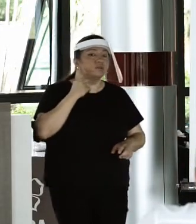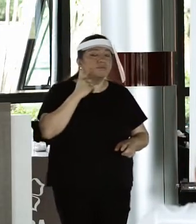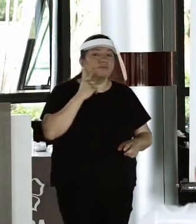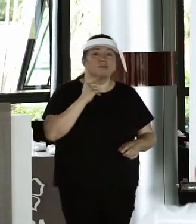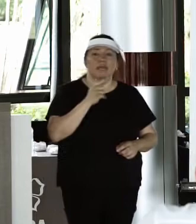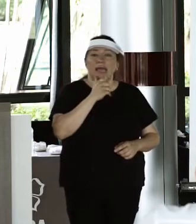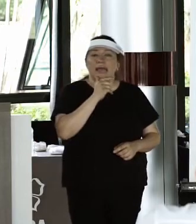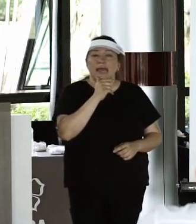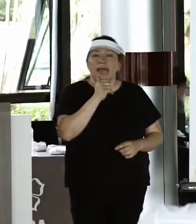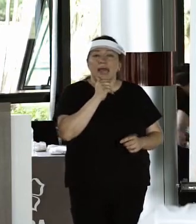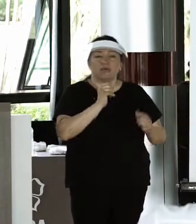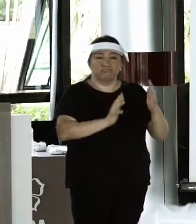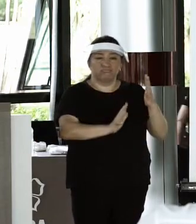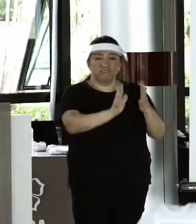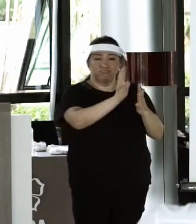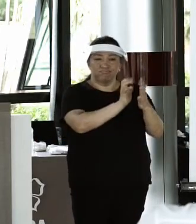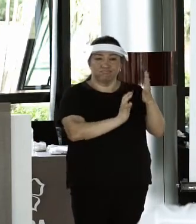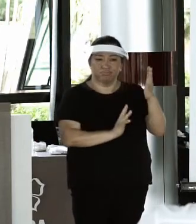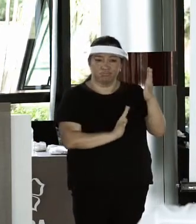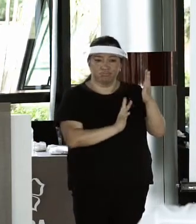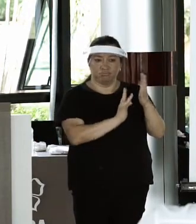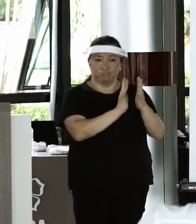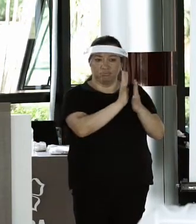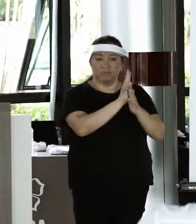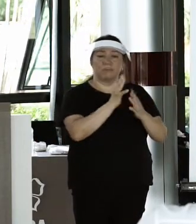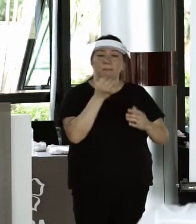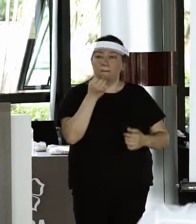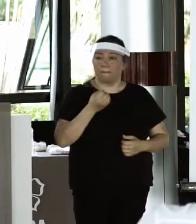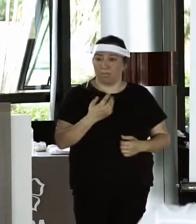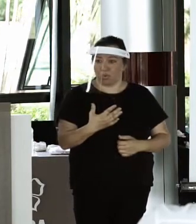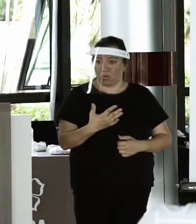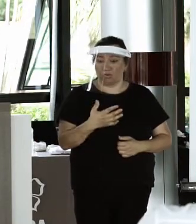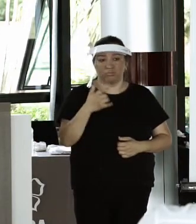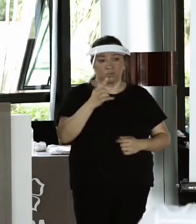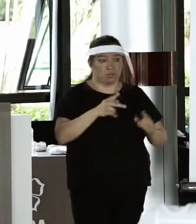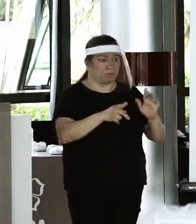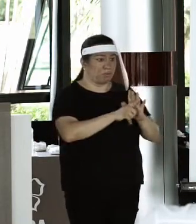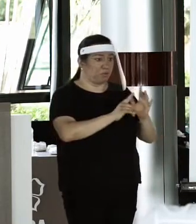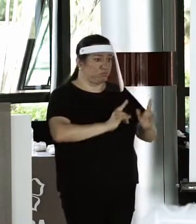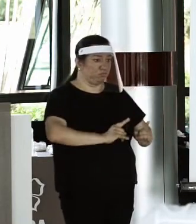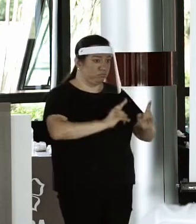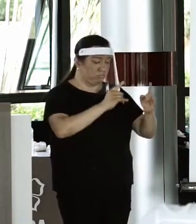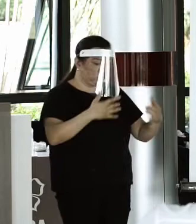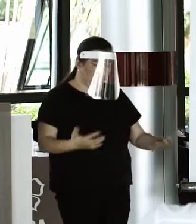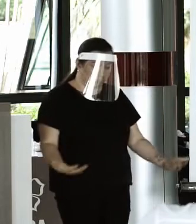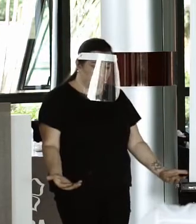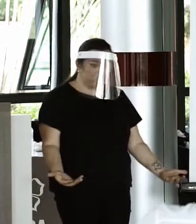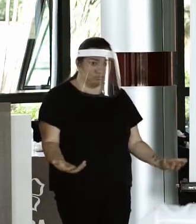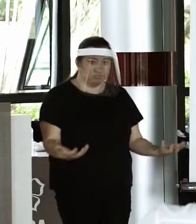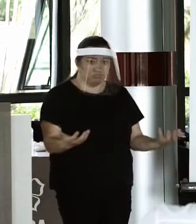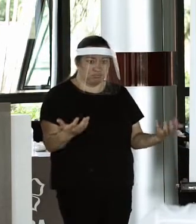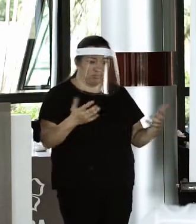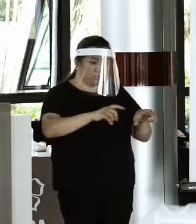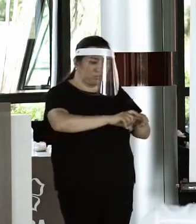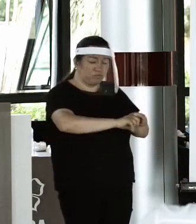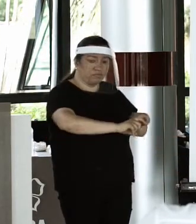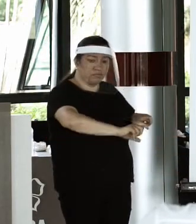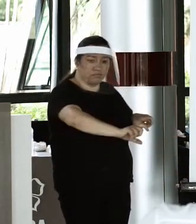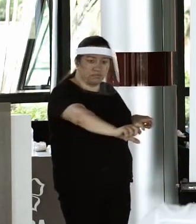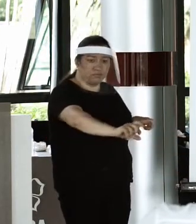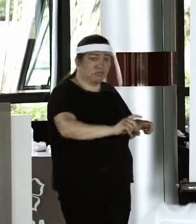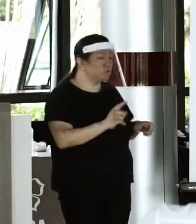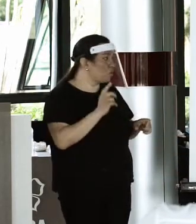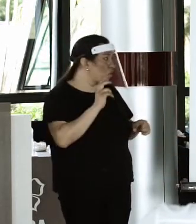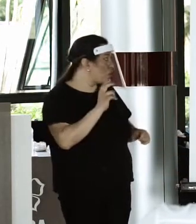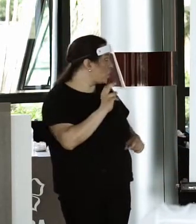ela é muito boa. Olha lá. Então, isso aqui é uma tubulação de um edifício no subsolo, um ralo, na verdade.